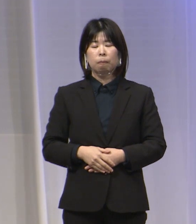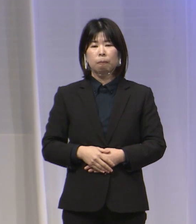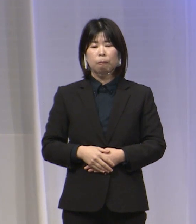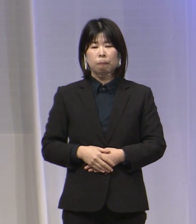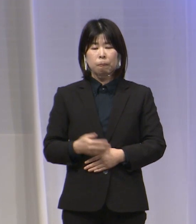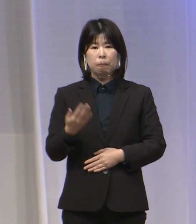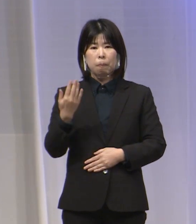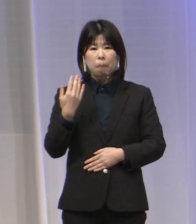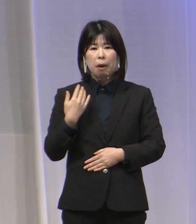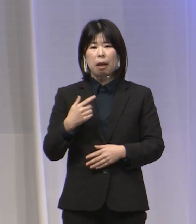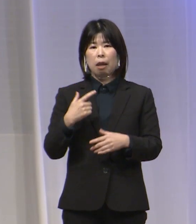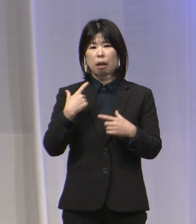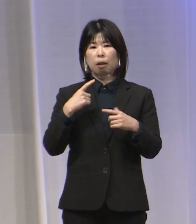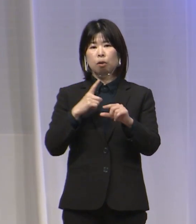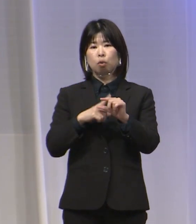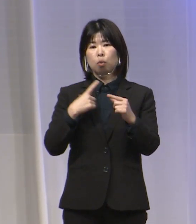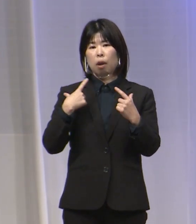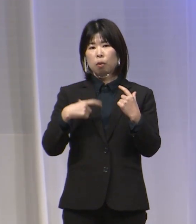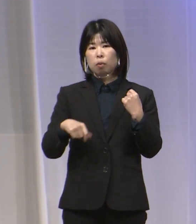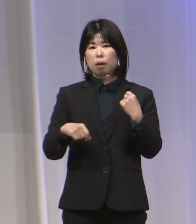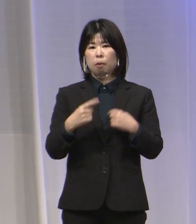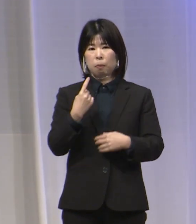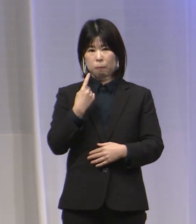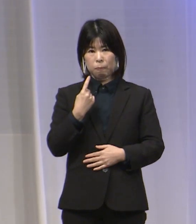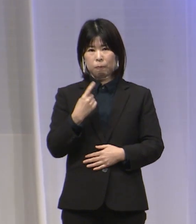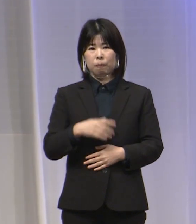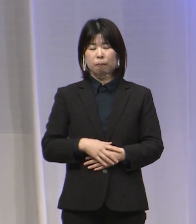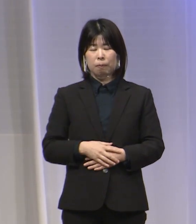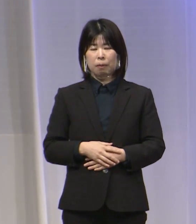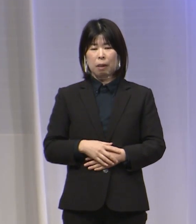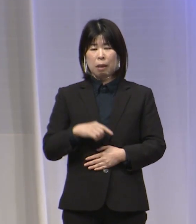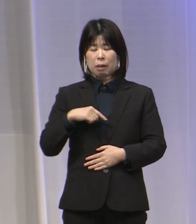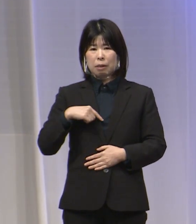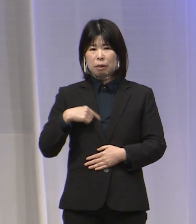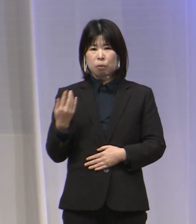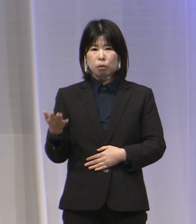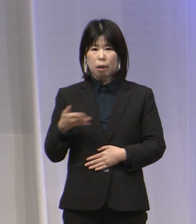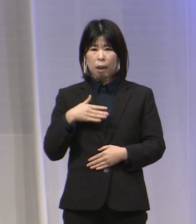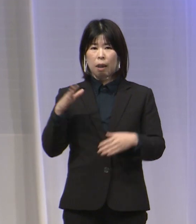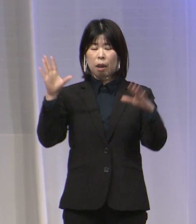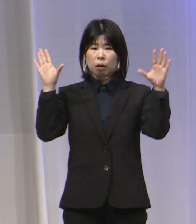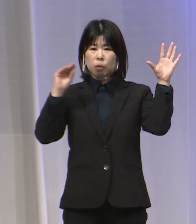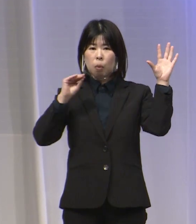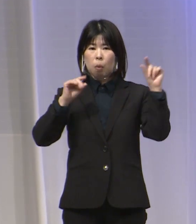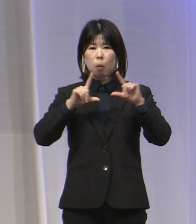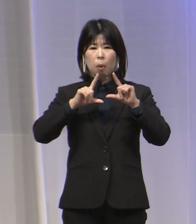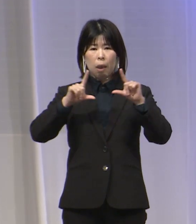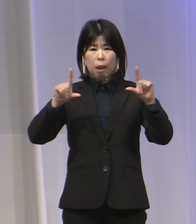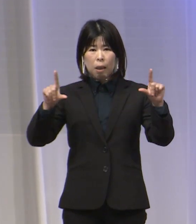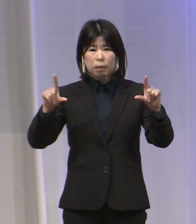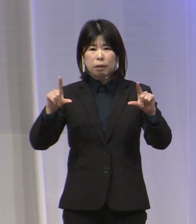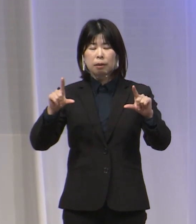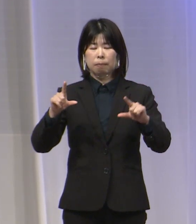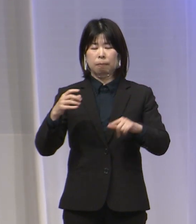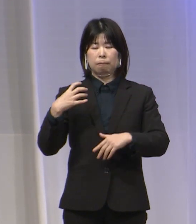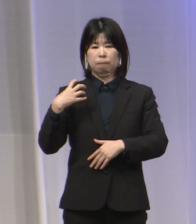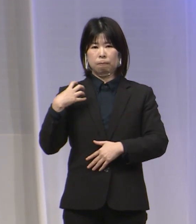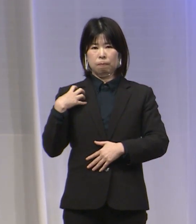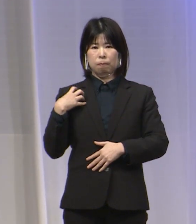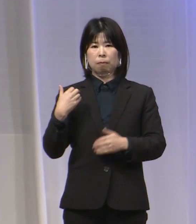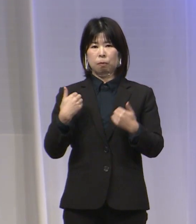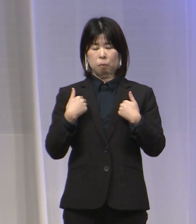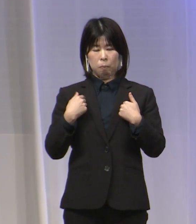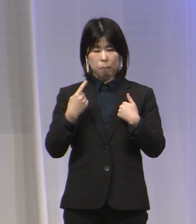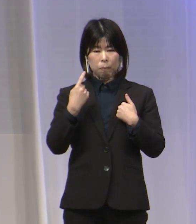当時中学生だった私はまず自らが情報発信者となることが必要であると考えました